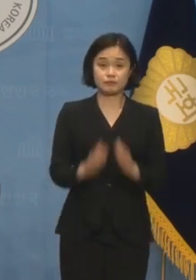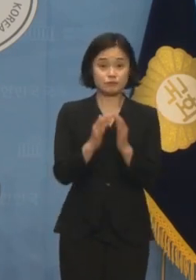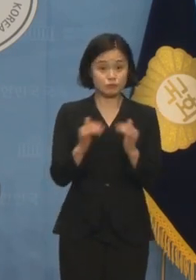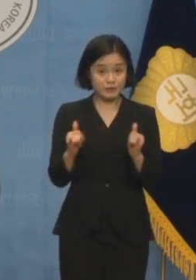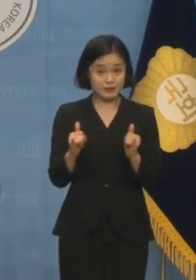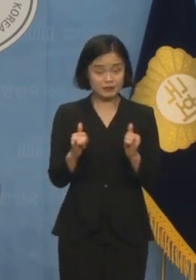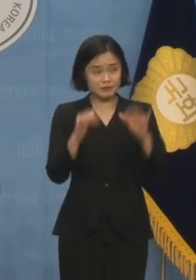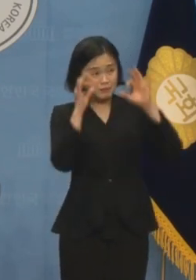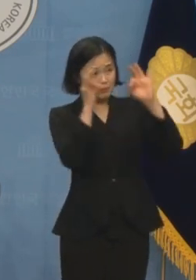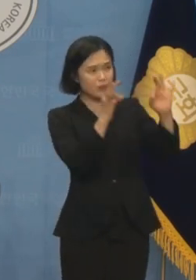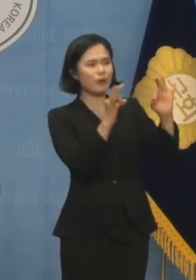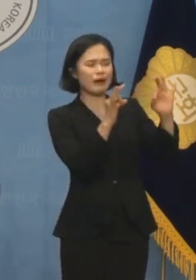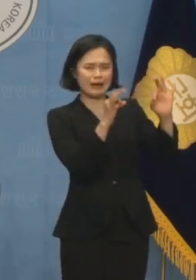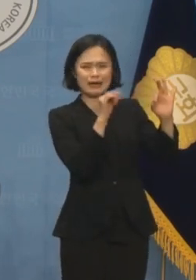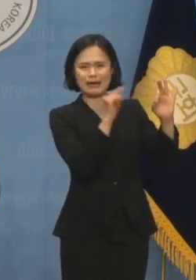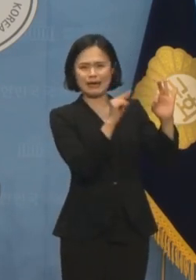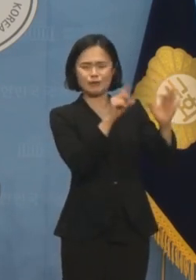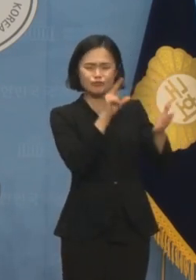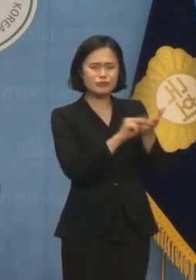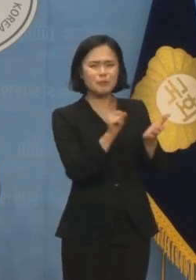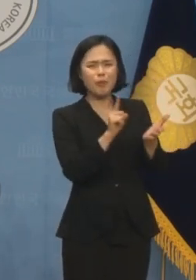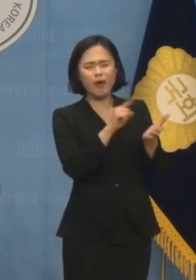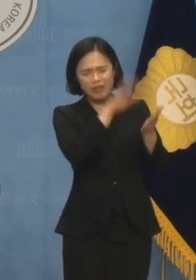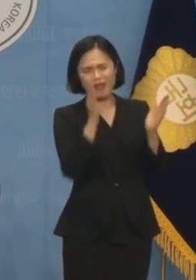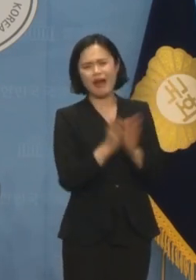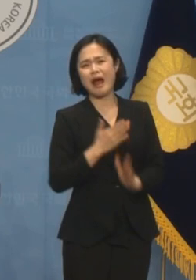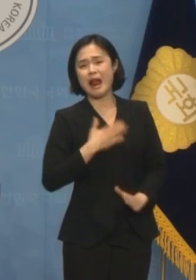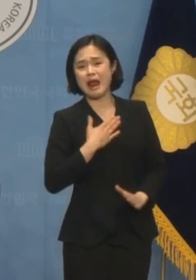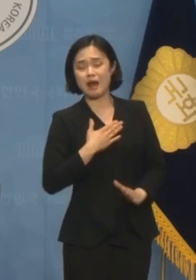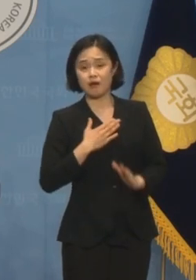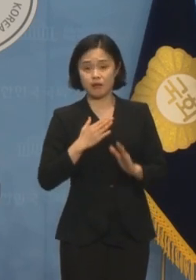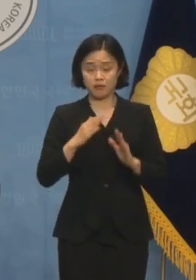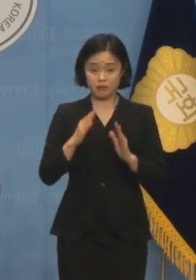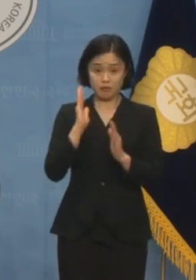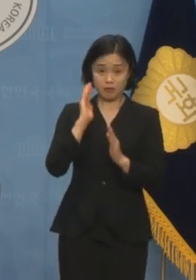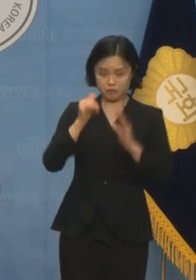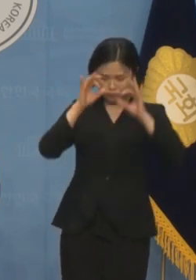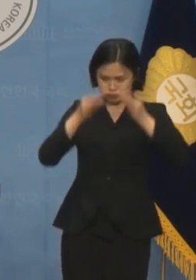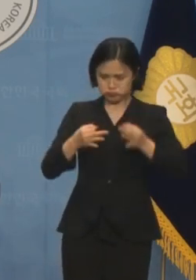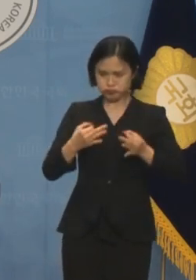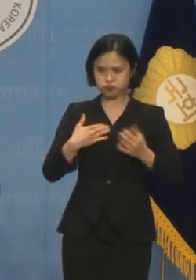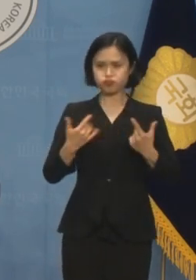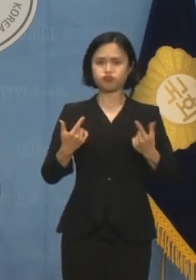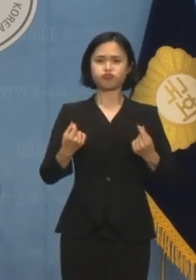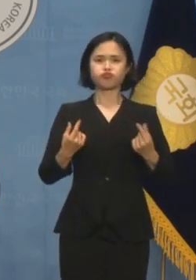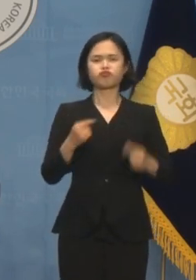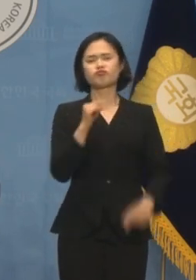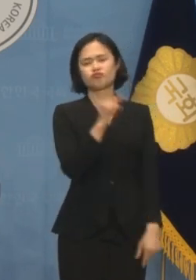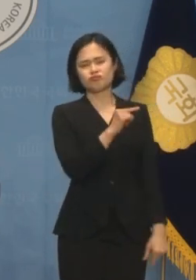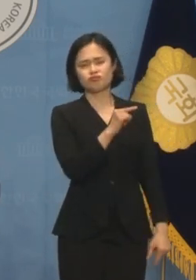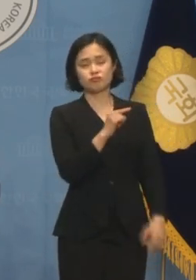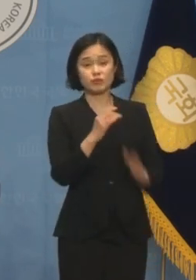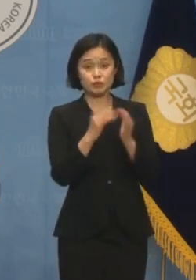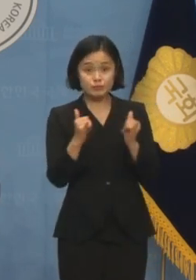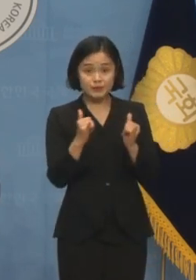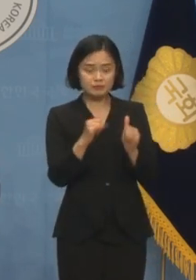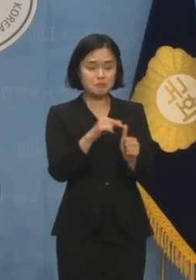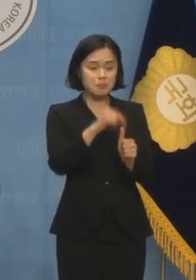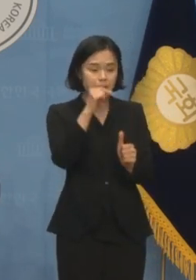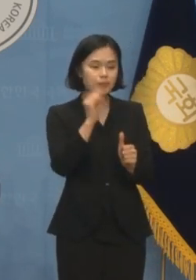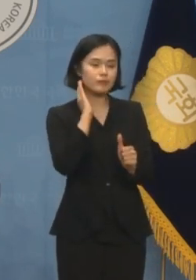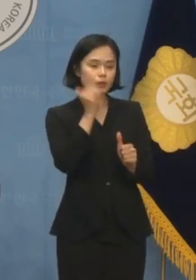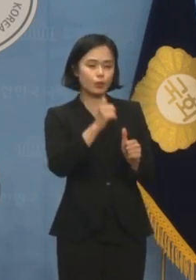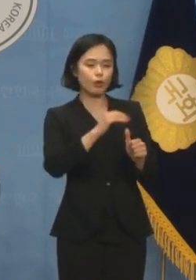국민은 다 아는데 혼자만 모릅니다. 국민은 대통령을 뽑아 권한을 위임했는데 윤